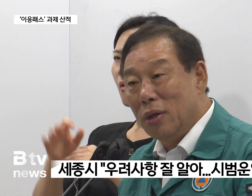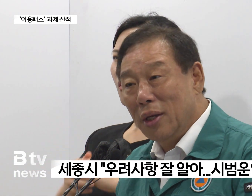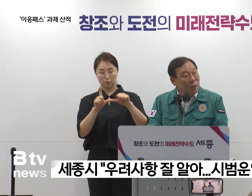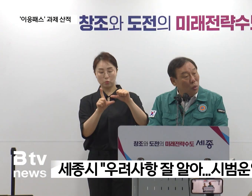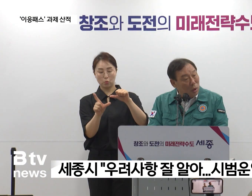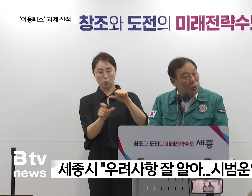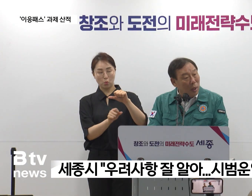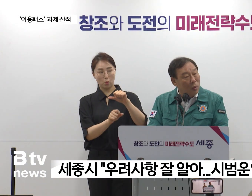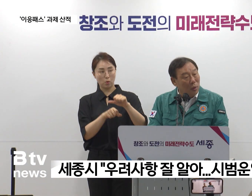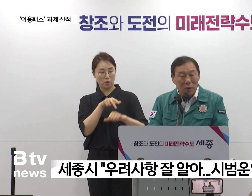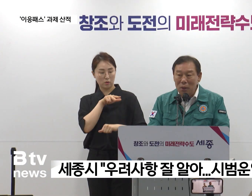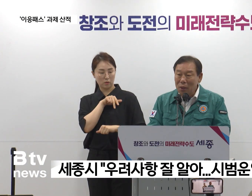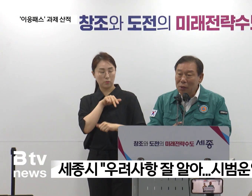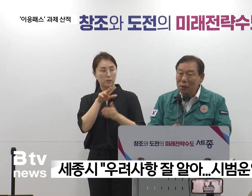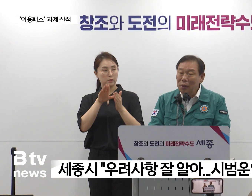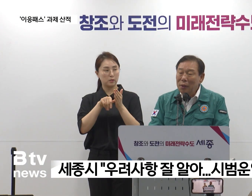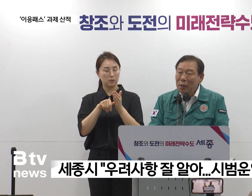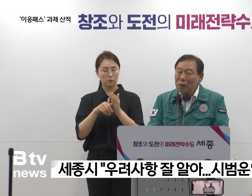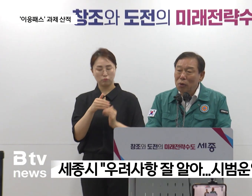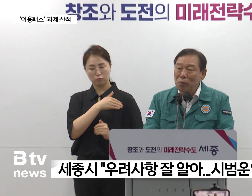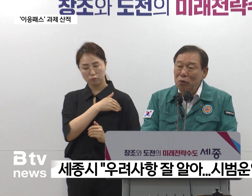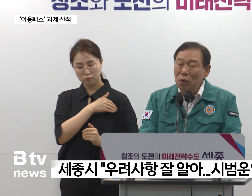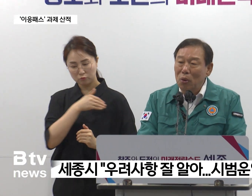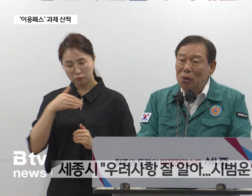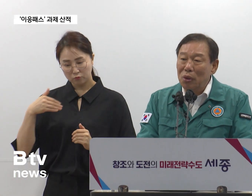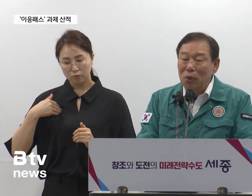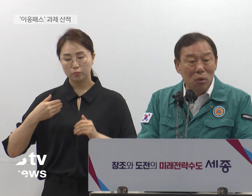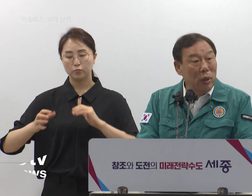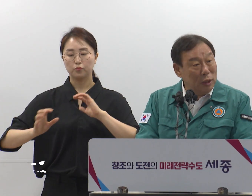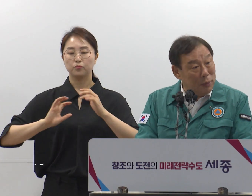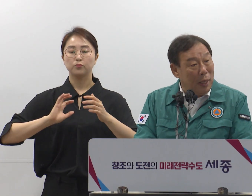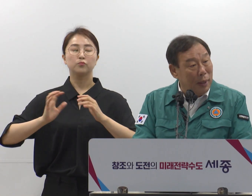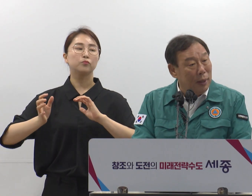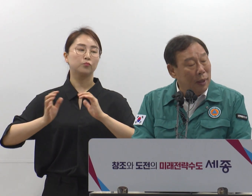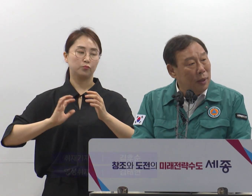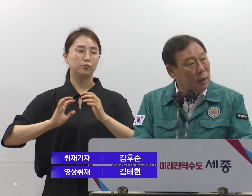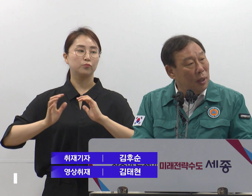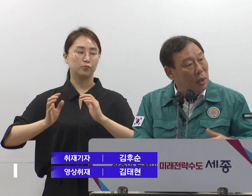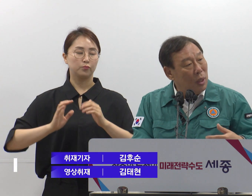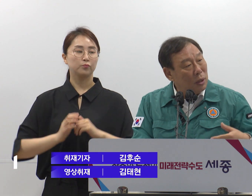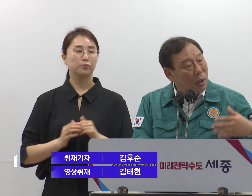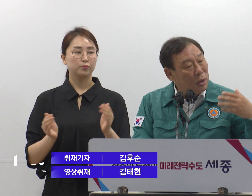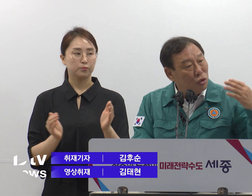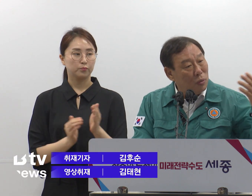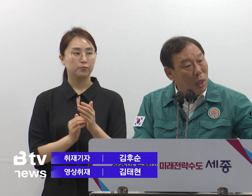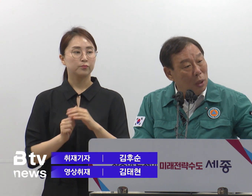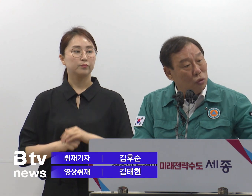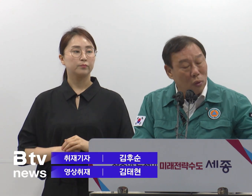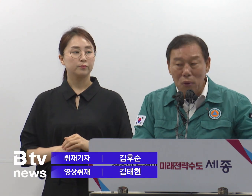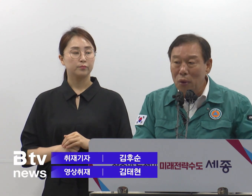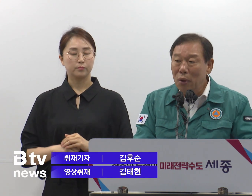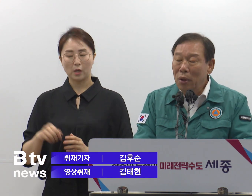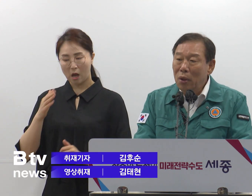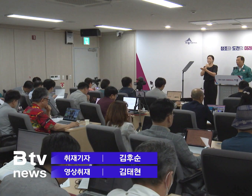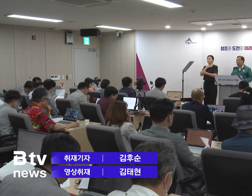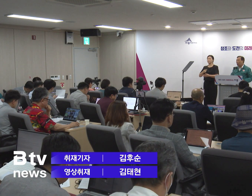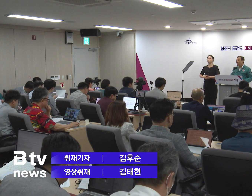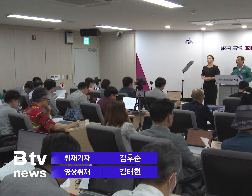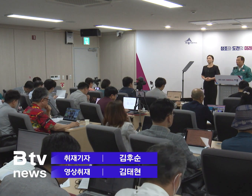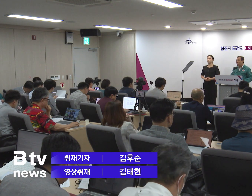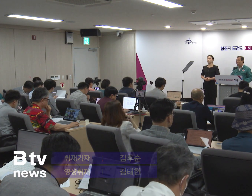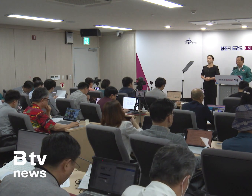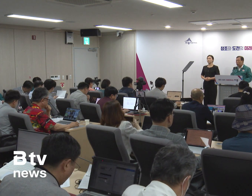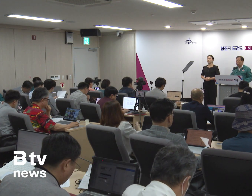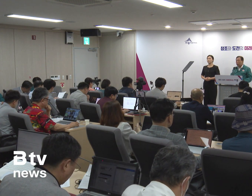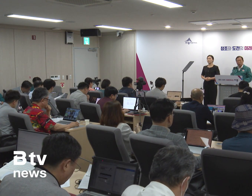있다면서도 처음 시행되는 정책인만큼 시범 문영을 거치면서 대책을 마련해 나가겠다고 밝혔습니다